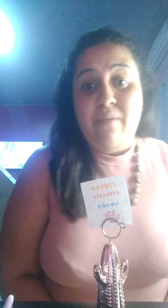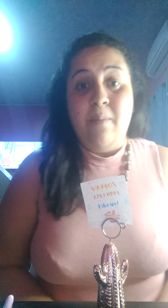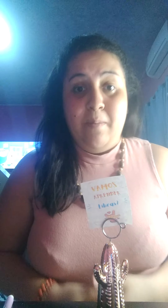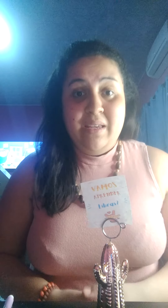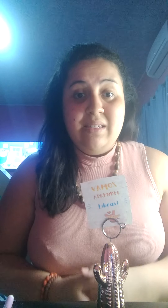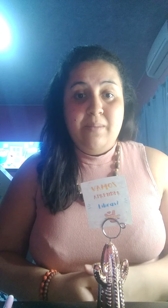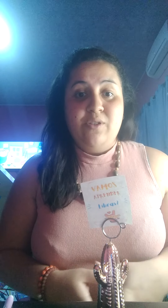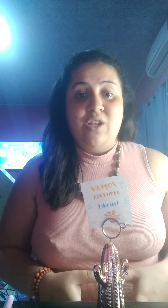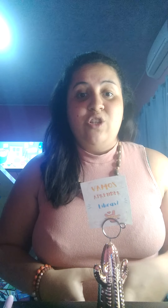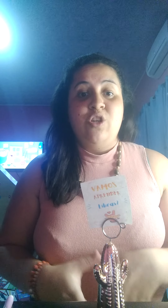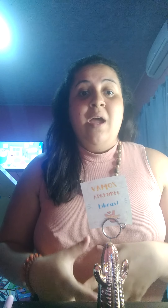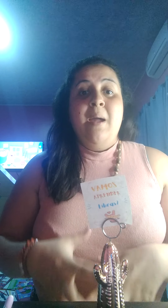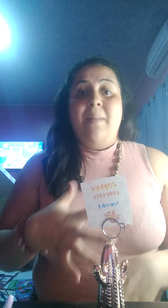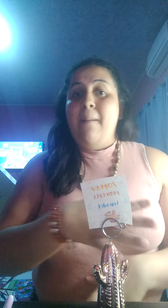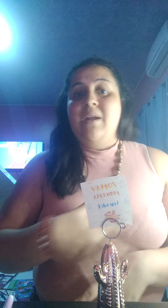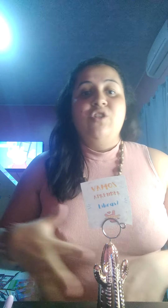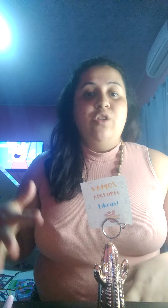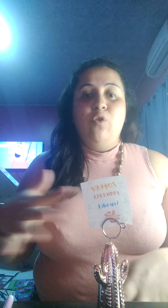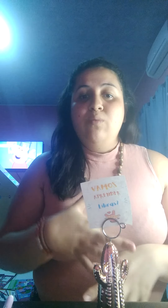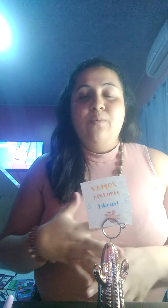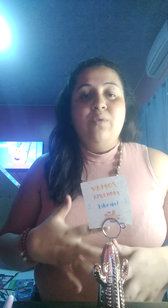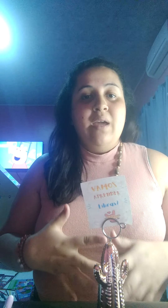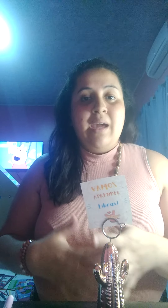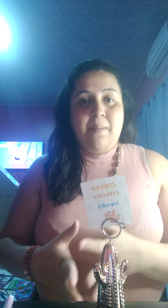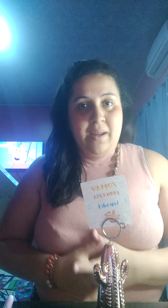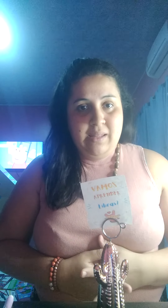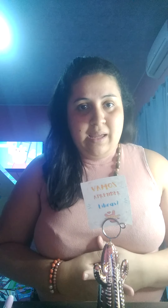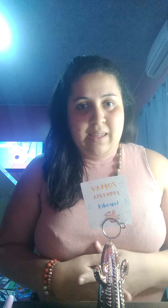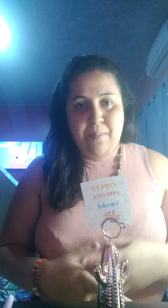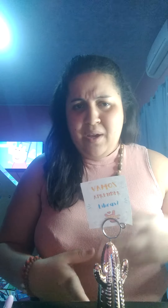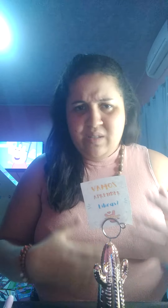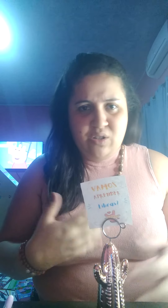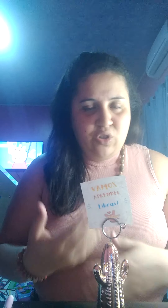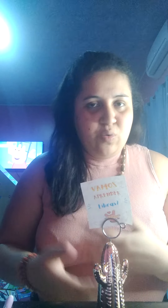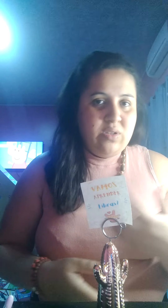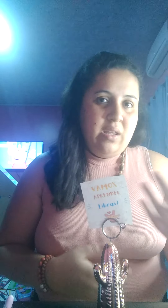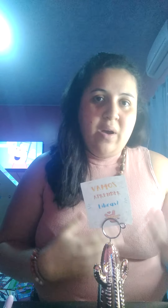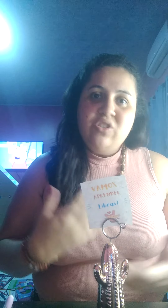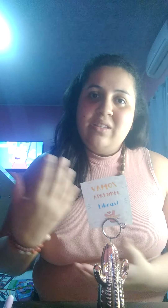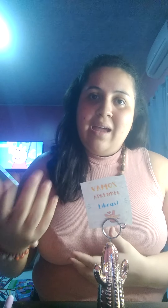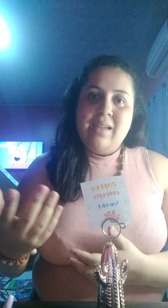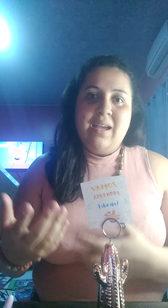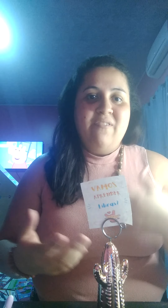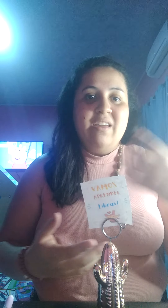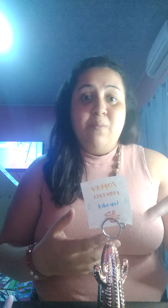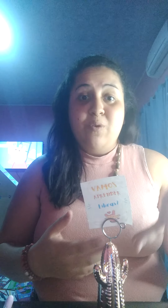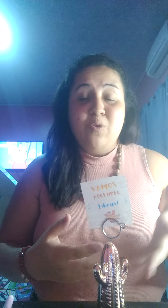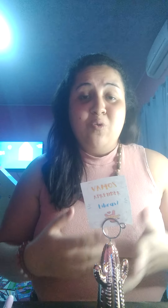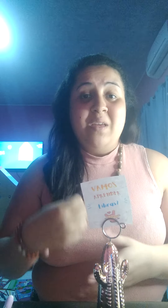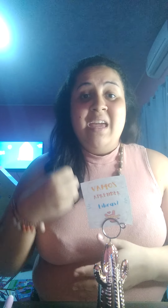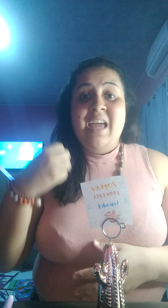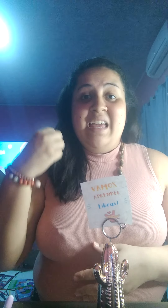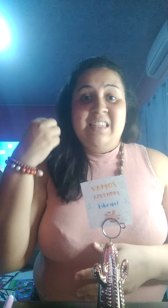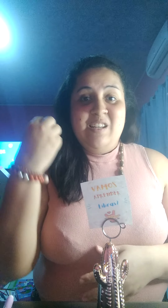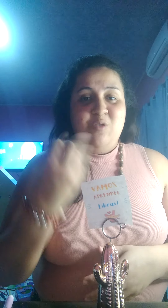forma bem simples, tá, gente? Pra abranger todo mundo que queira aprender, tá? Porque às vezes a gente usa a linguagem técnica, vem aqui pro YouTube, ensina de uma